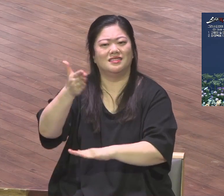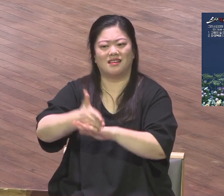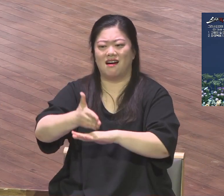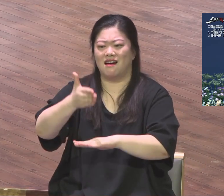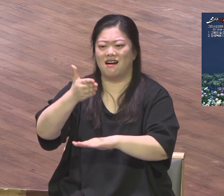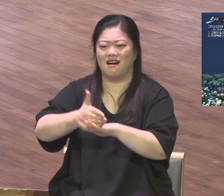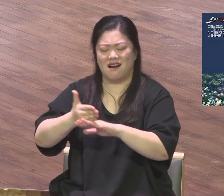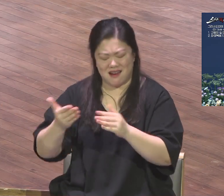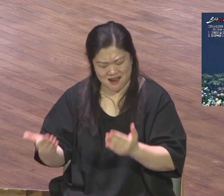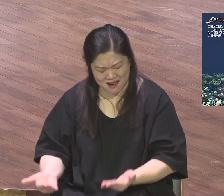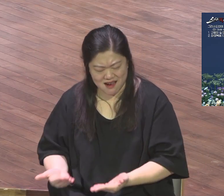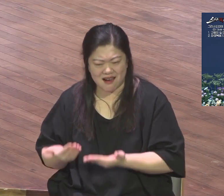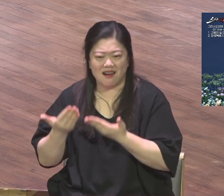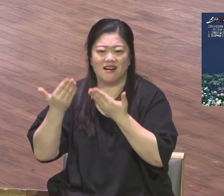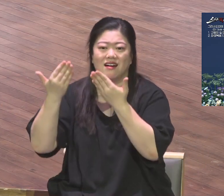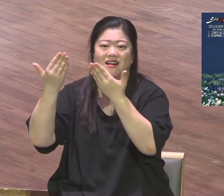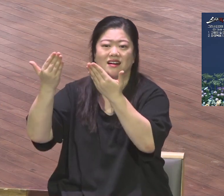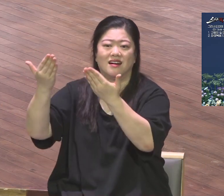감사합니다.